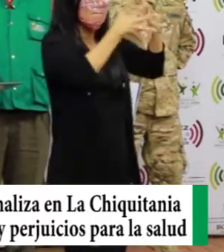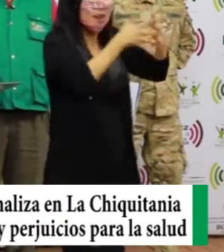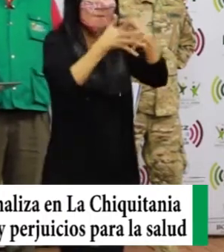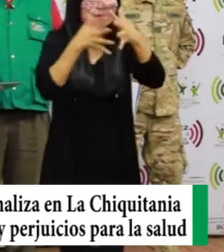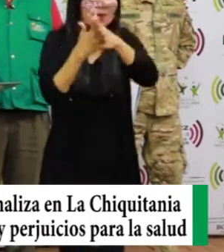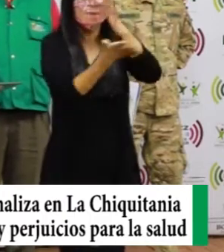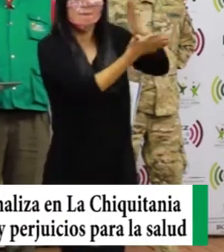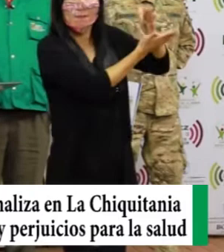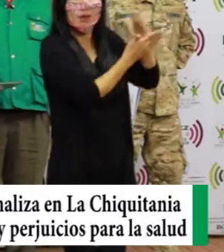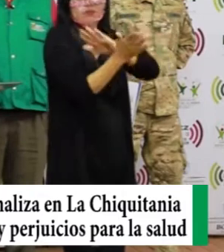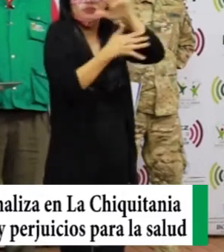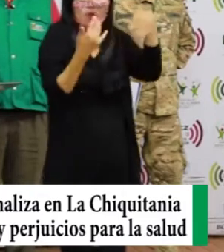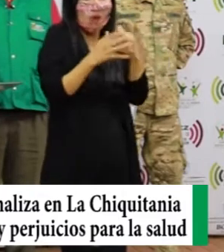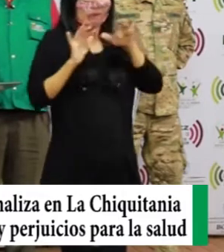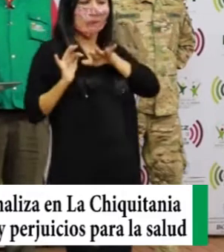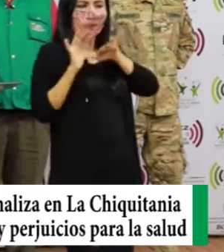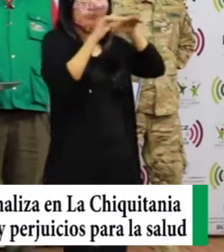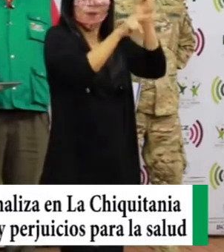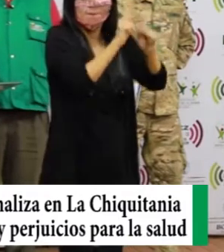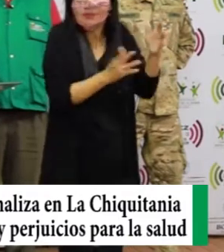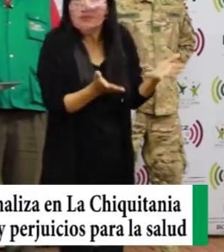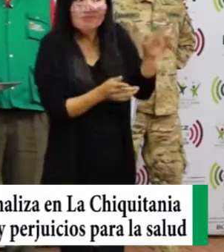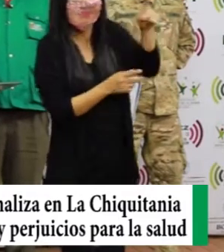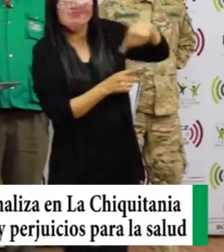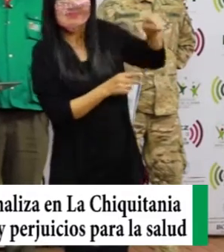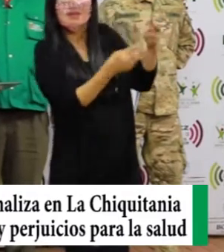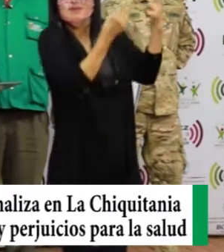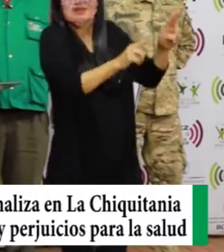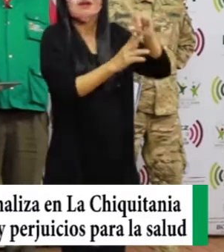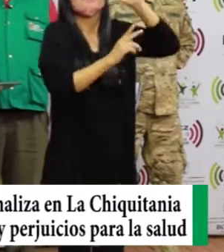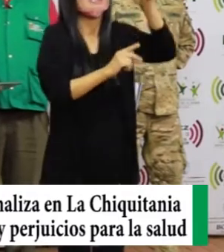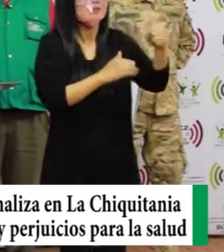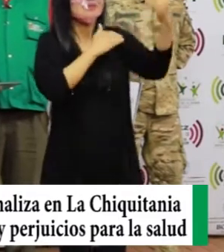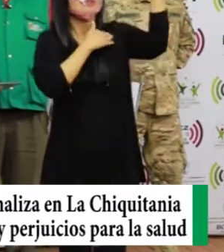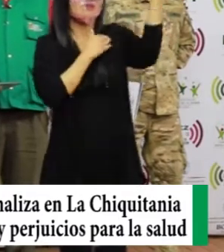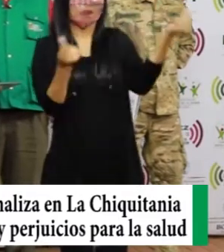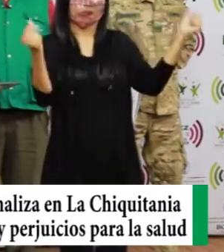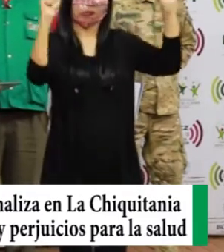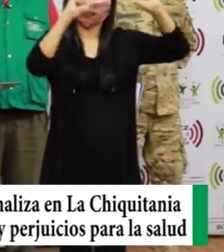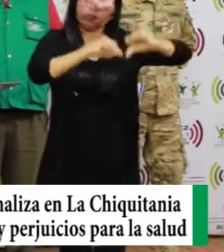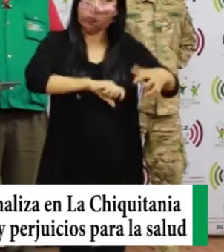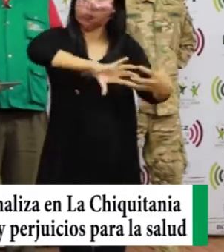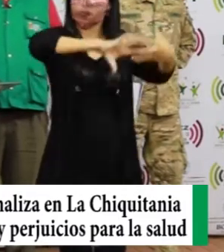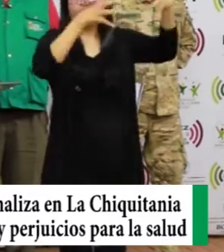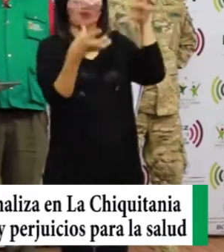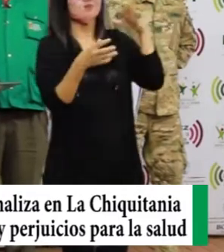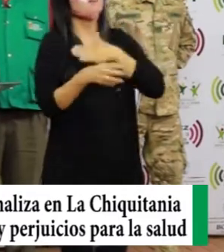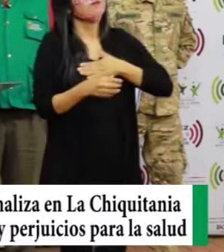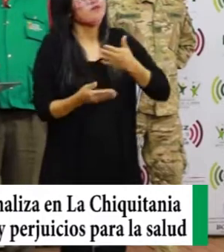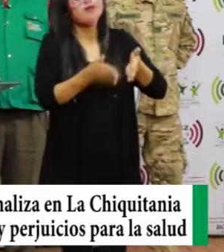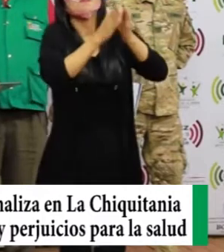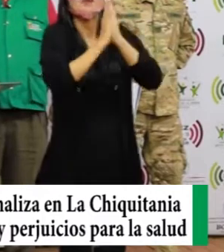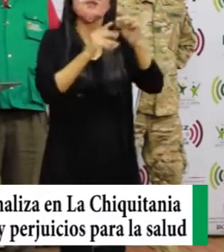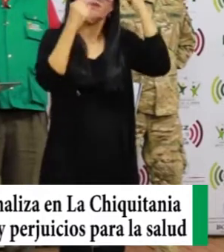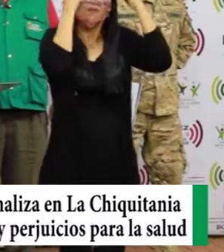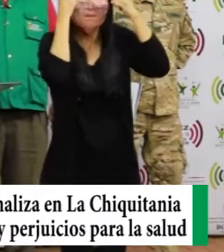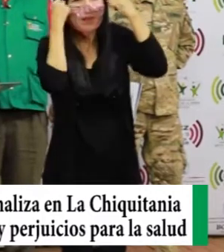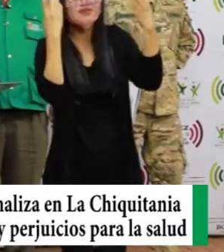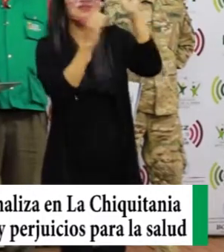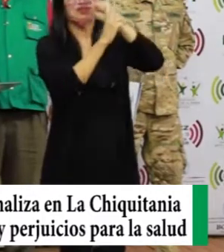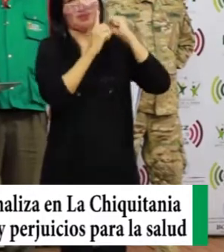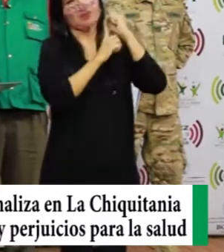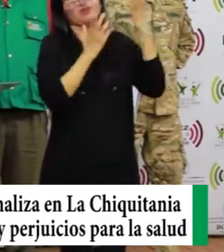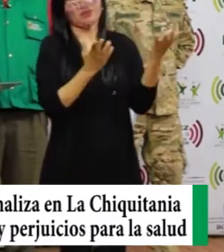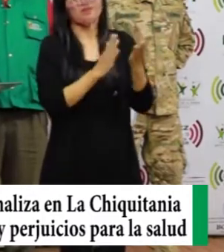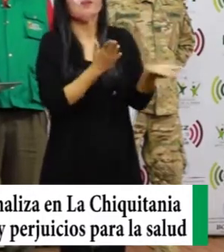bloqueos, todo tipo de conglomeraciones puedan llevar a Santa Cruz nuevamente al pozo. Por favor, les pedimos, consideren esta